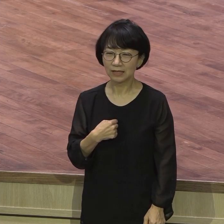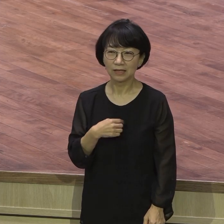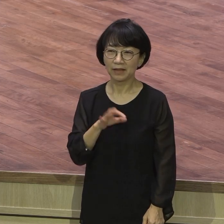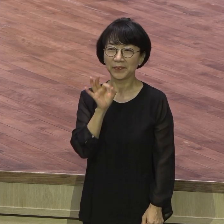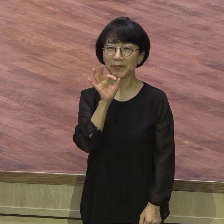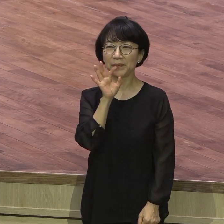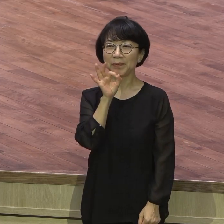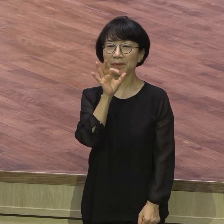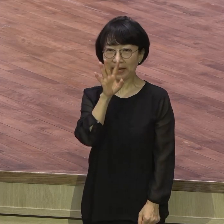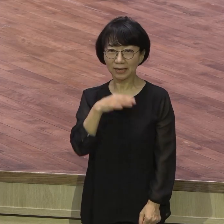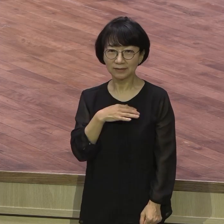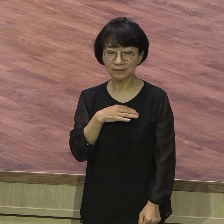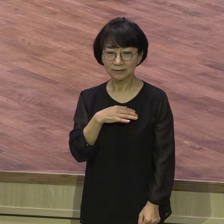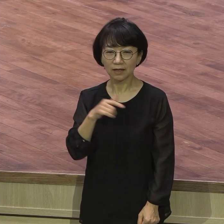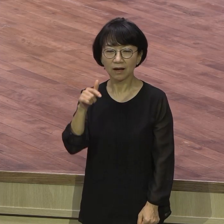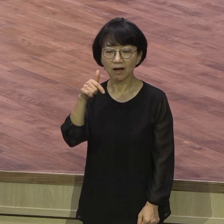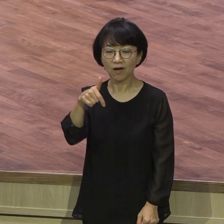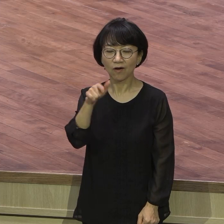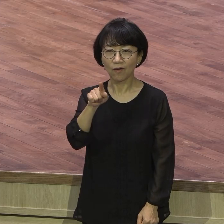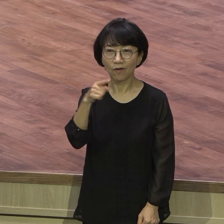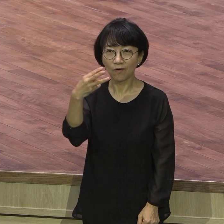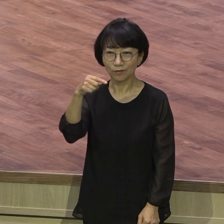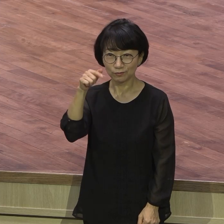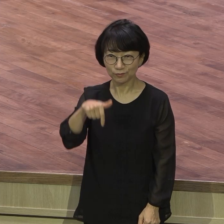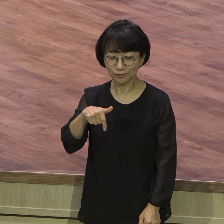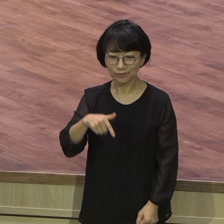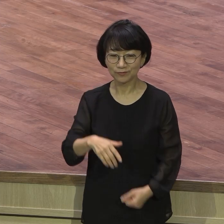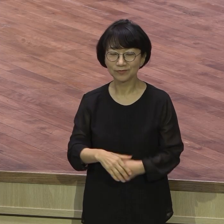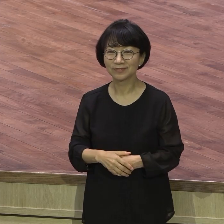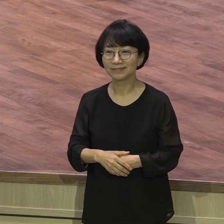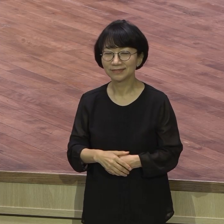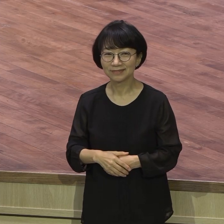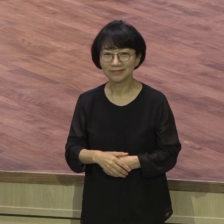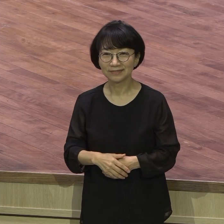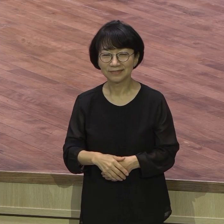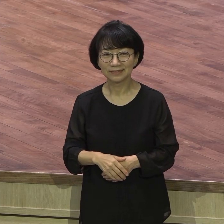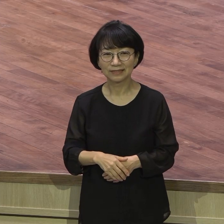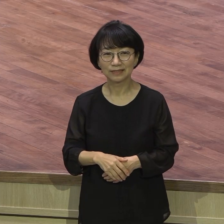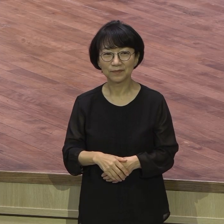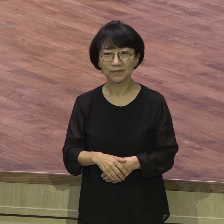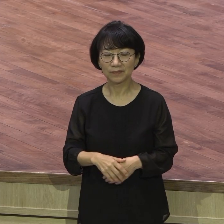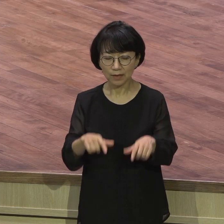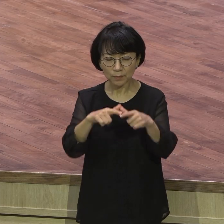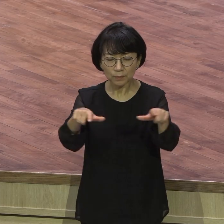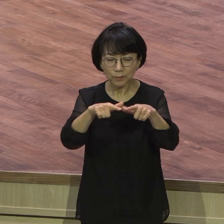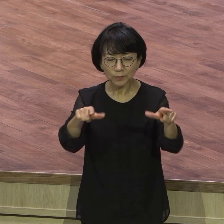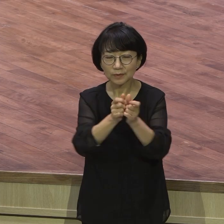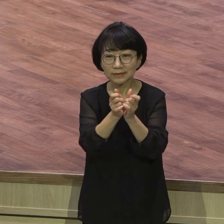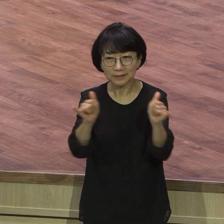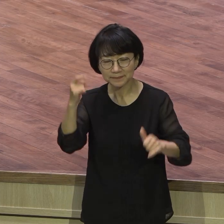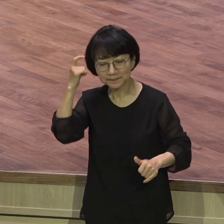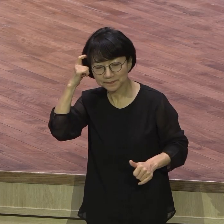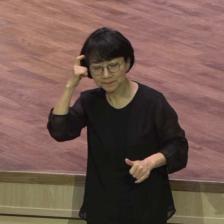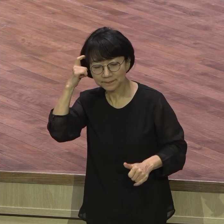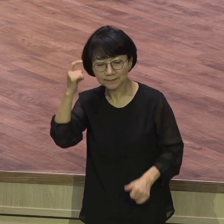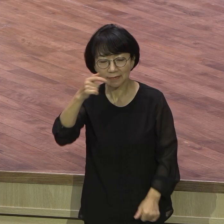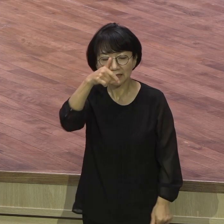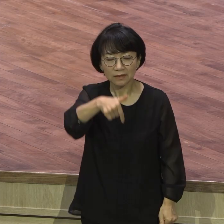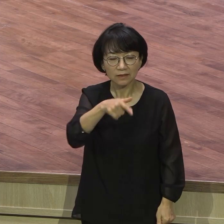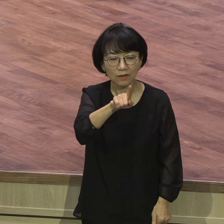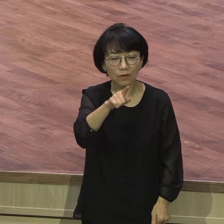개념. 이게 거룩이잖아요. 일반 사람들은 거룩이라는 것을 어떻게 생각합니까? 이 세상의